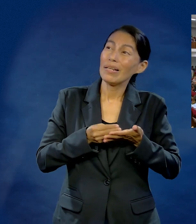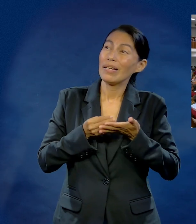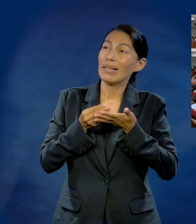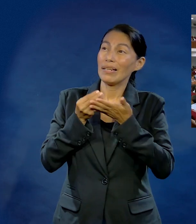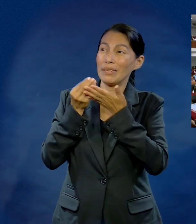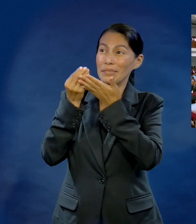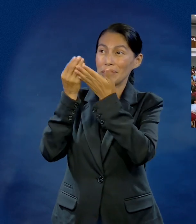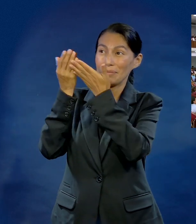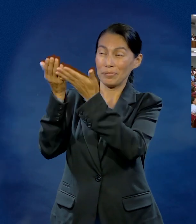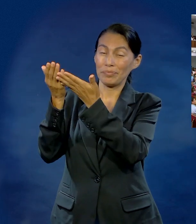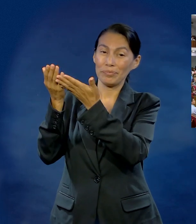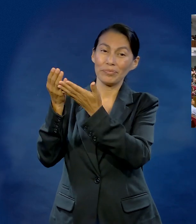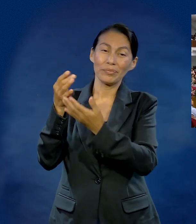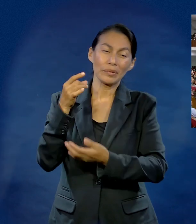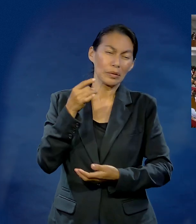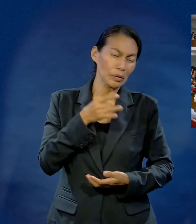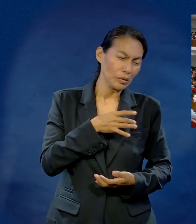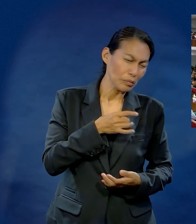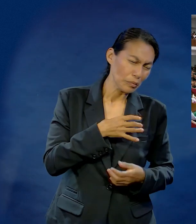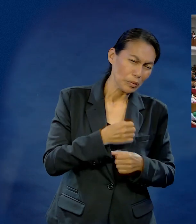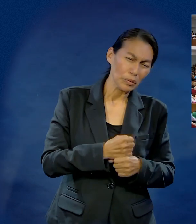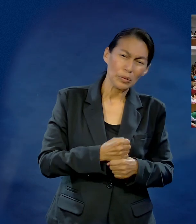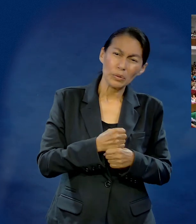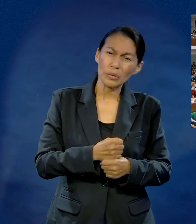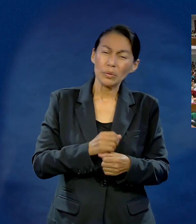ansiedad. Dale hoy a